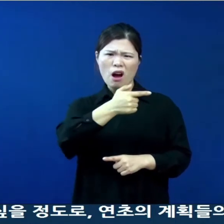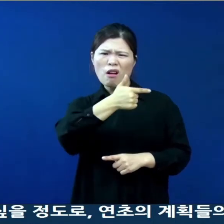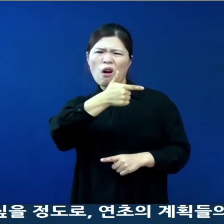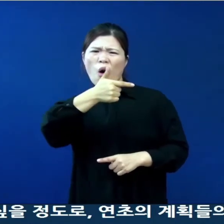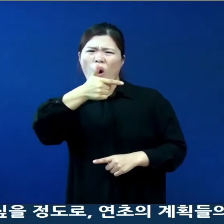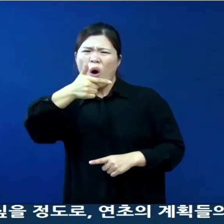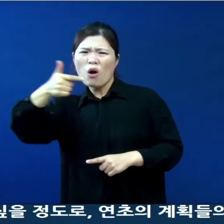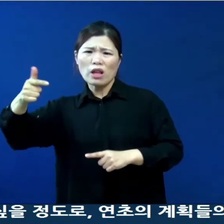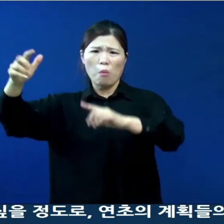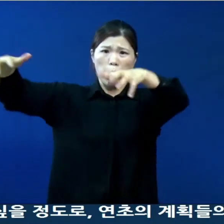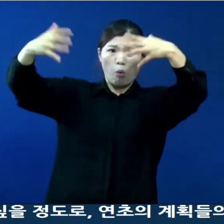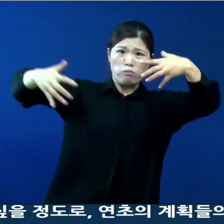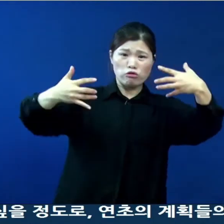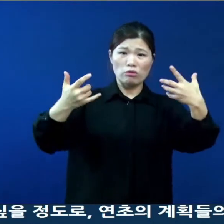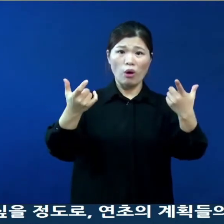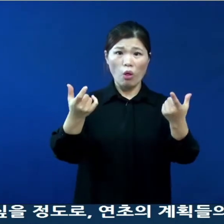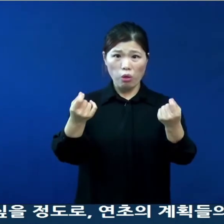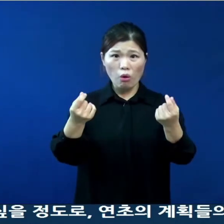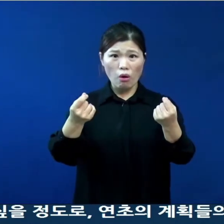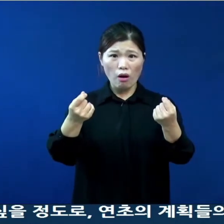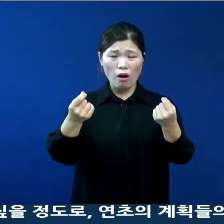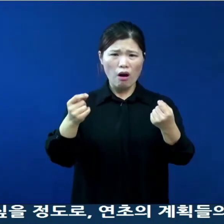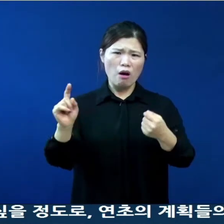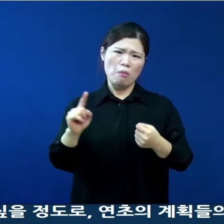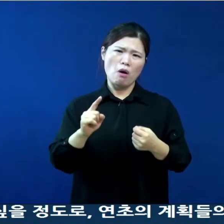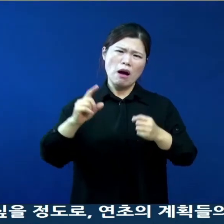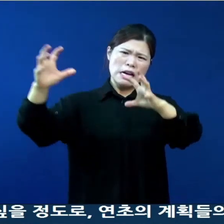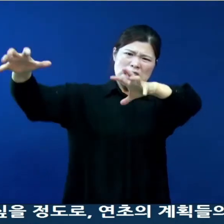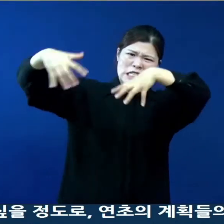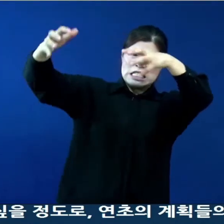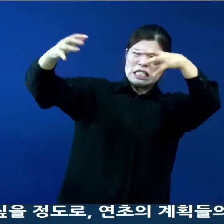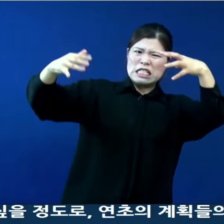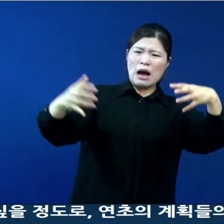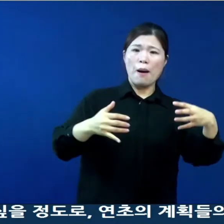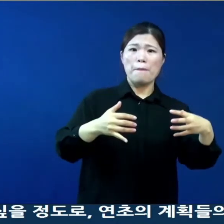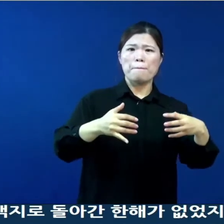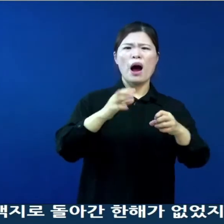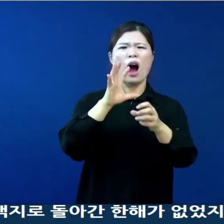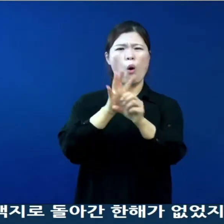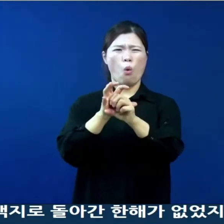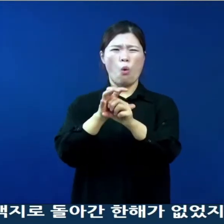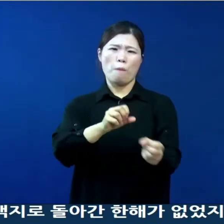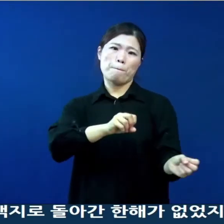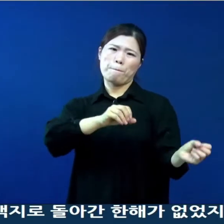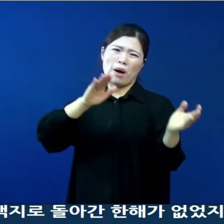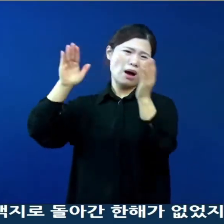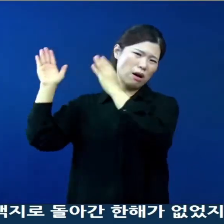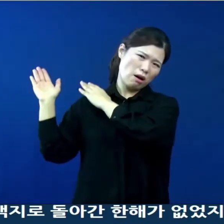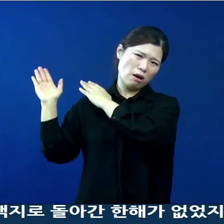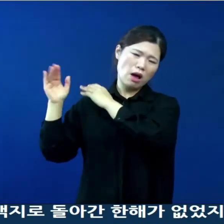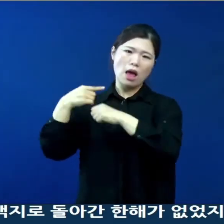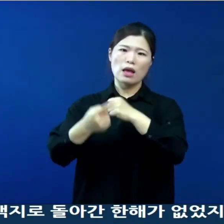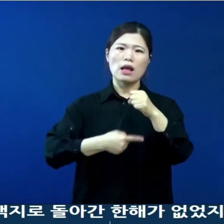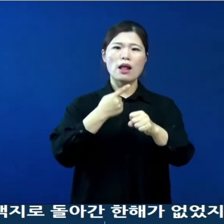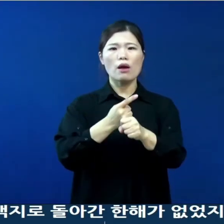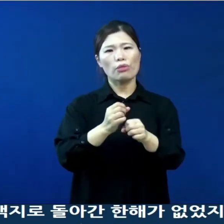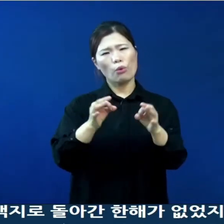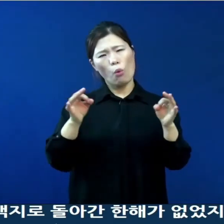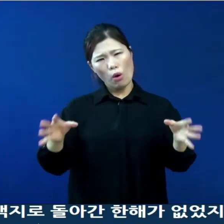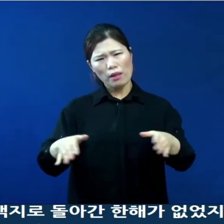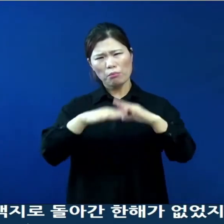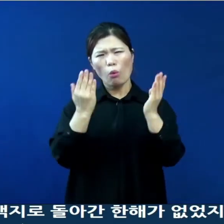파도를 말하는 것인데요. 이 코로나라고 하는 퍼펙트 스톰이 지나가면서 사람들이 한 해를 계획하며 세웠던 모든